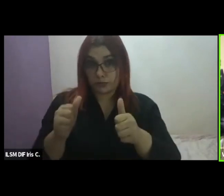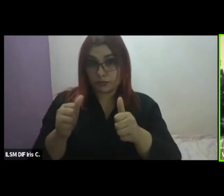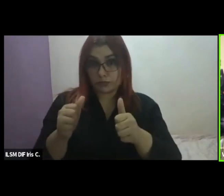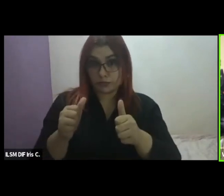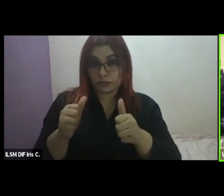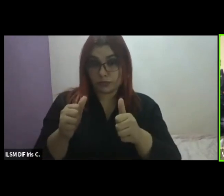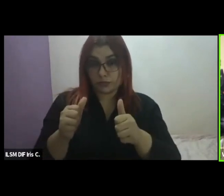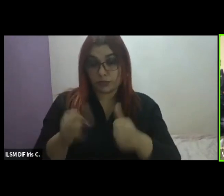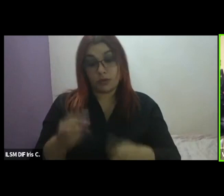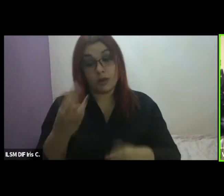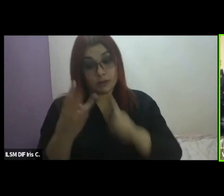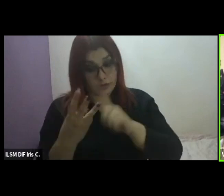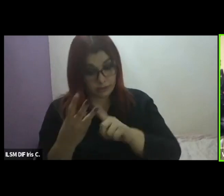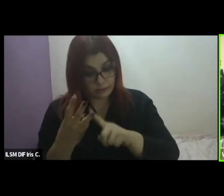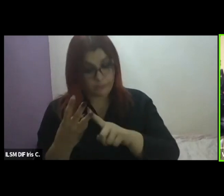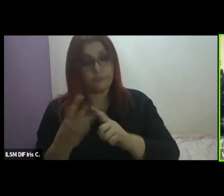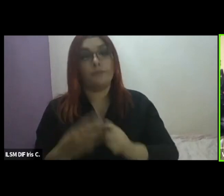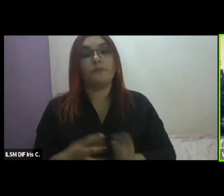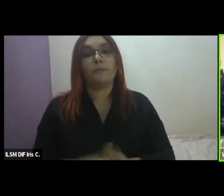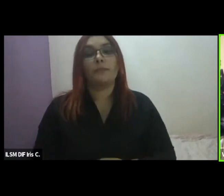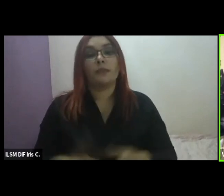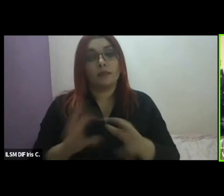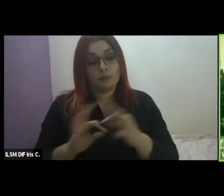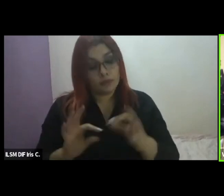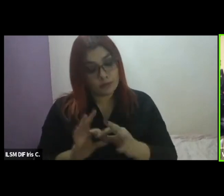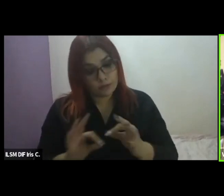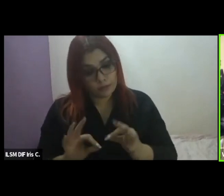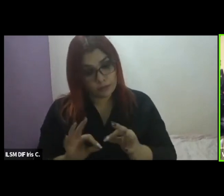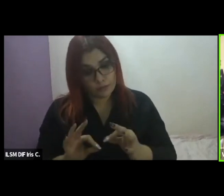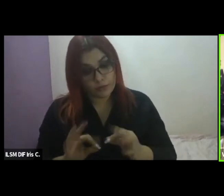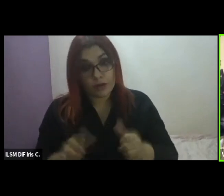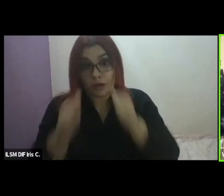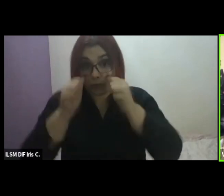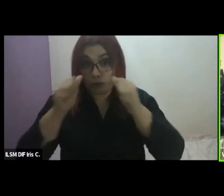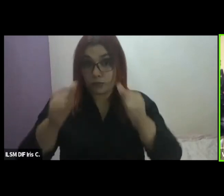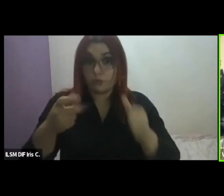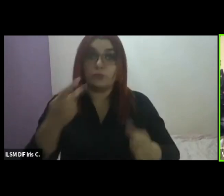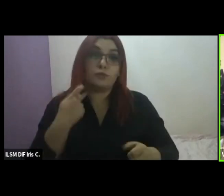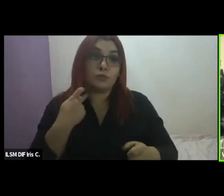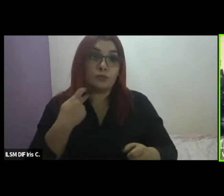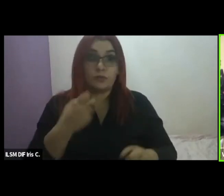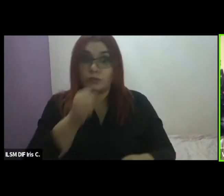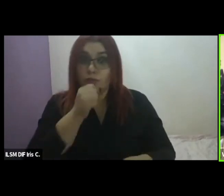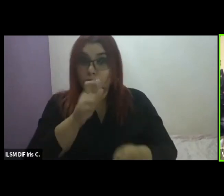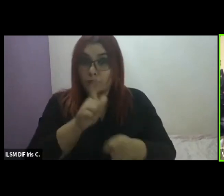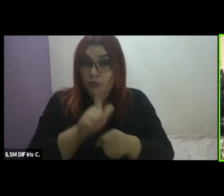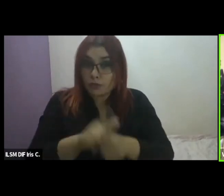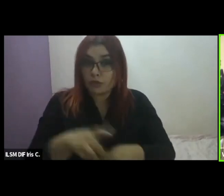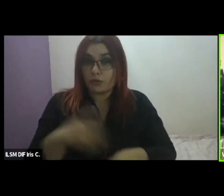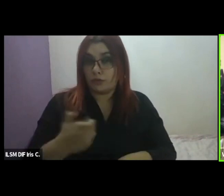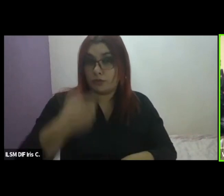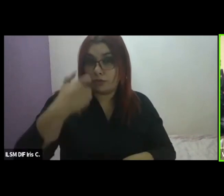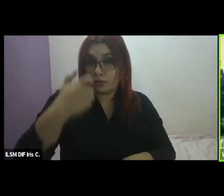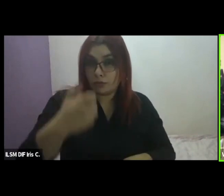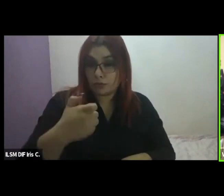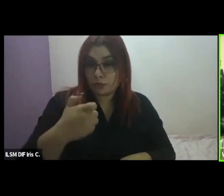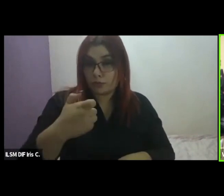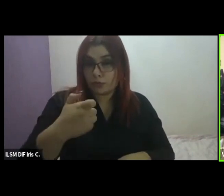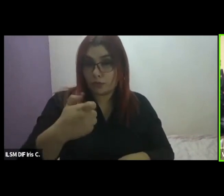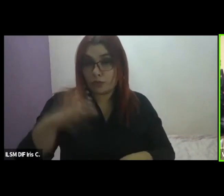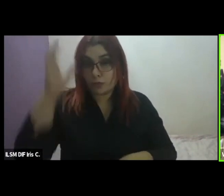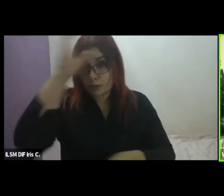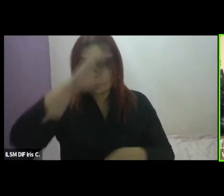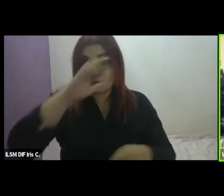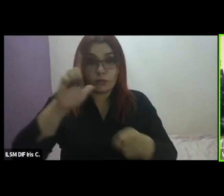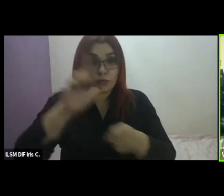sería la tercera parte, al contexto político, social, cultural y económico. Ya que, por ejemplo, lo que